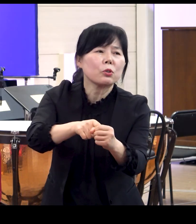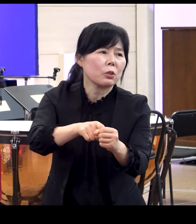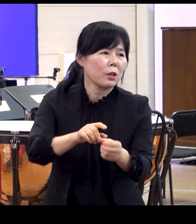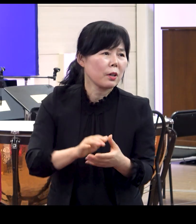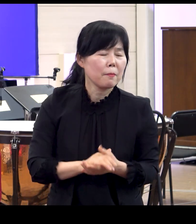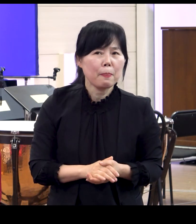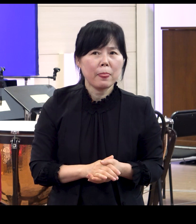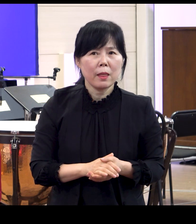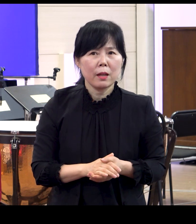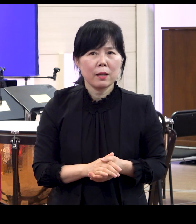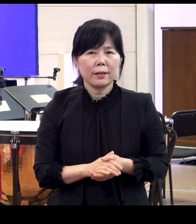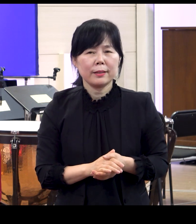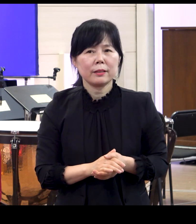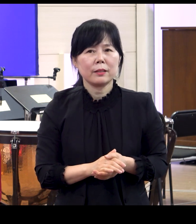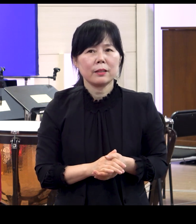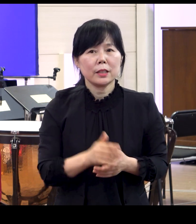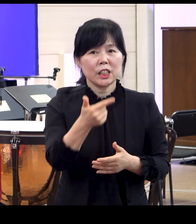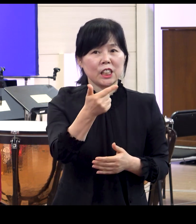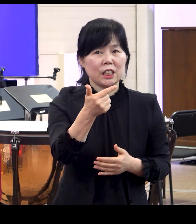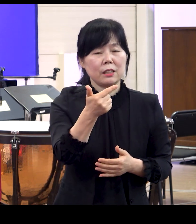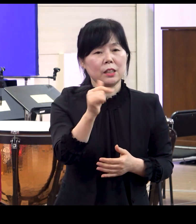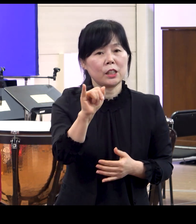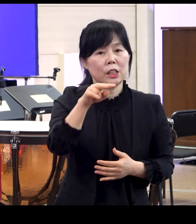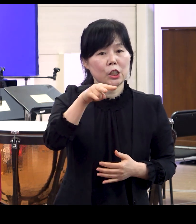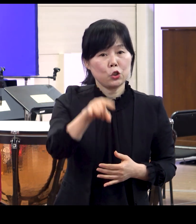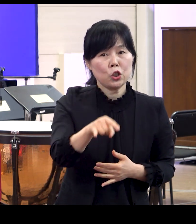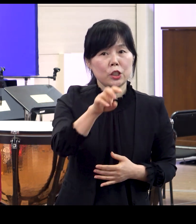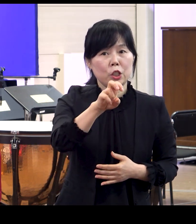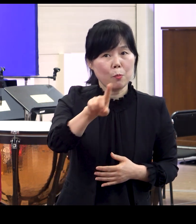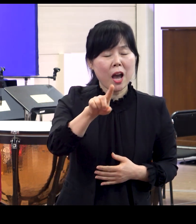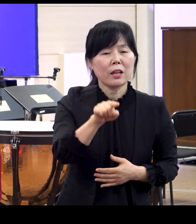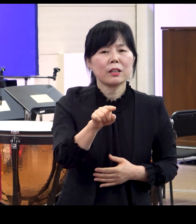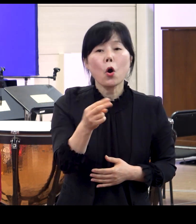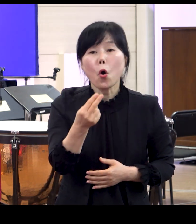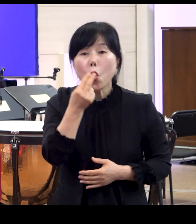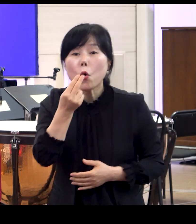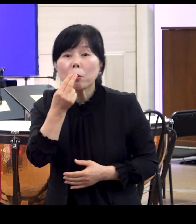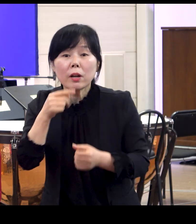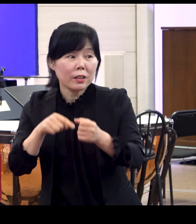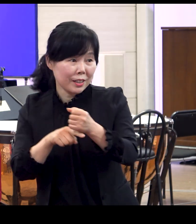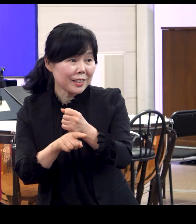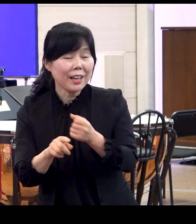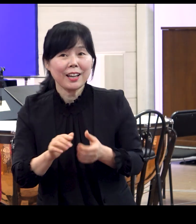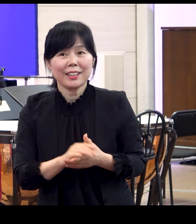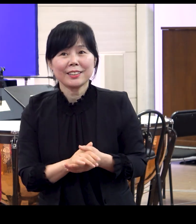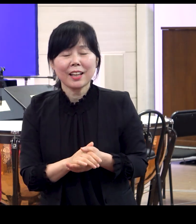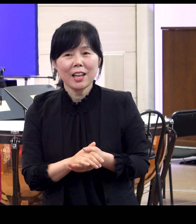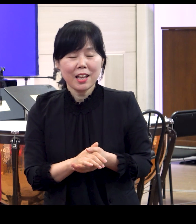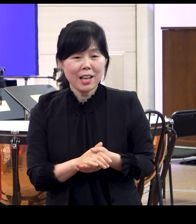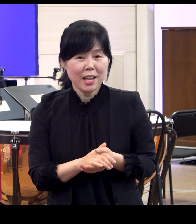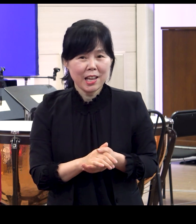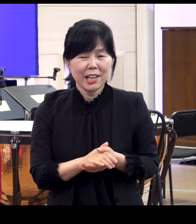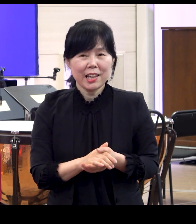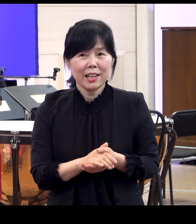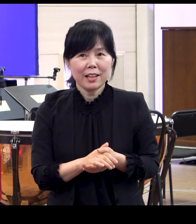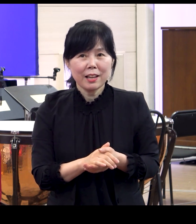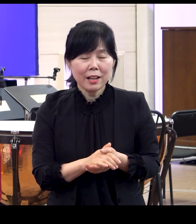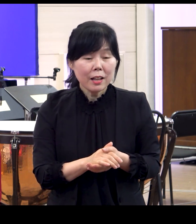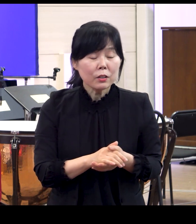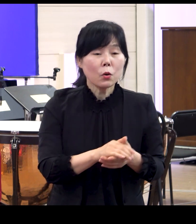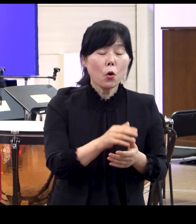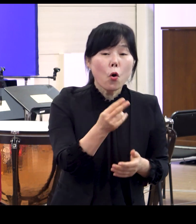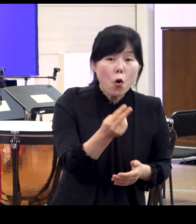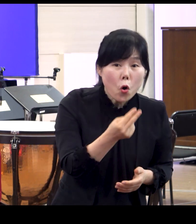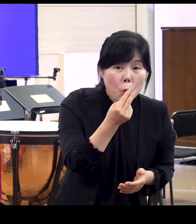여기 니슈마라는 이 말, 이게 호흡이란 표현이거든요. 그런데 성경에 보면요,